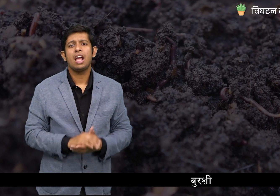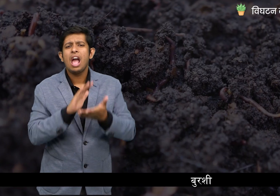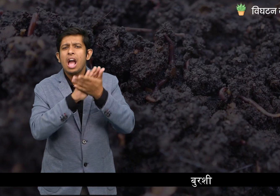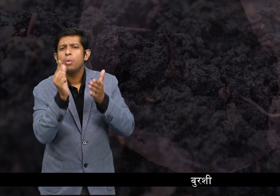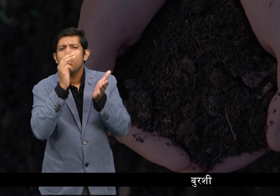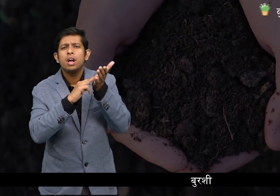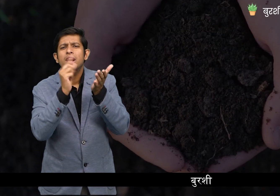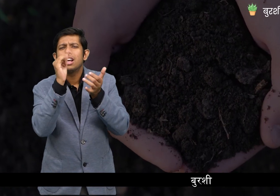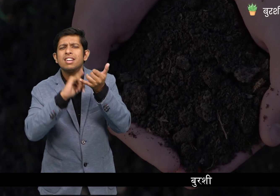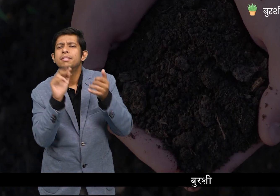बुरशी,